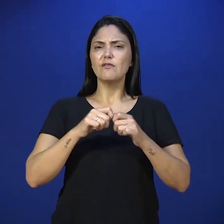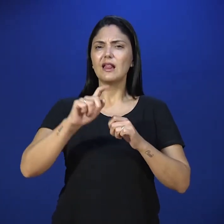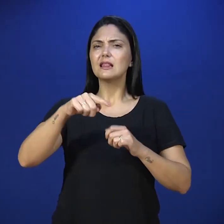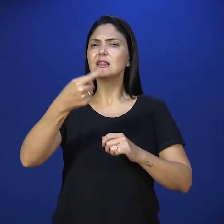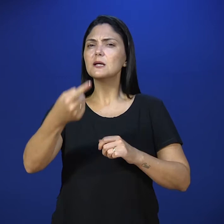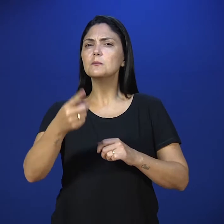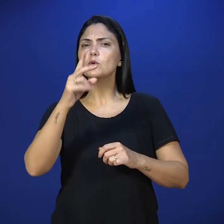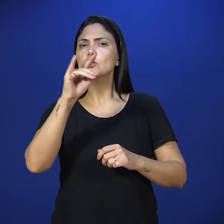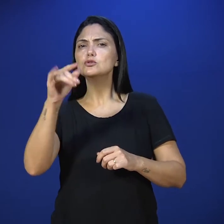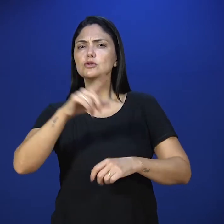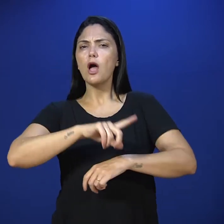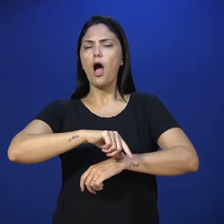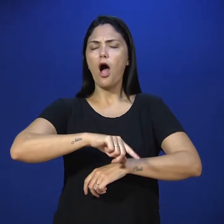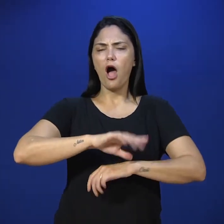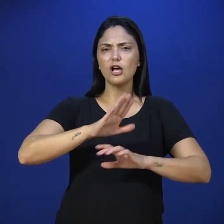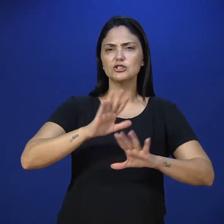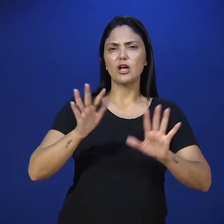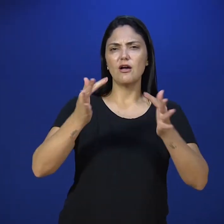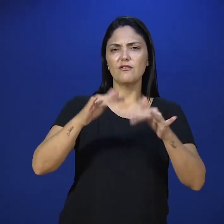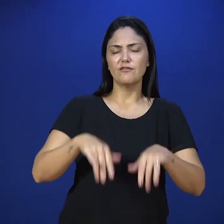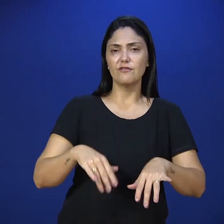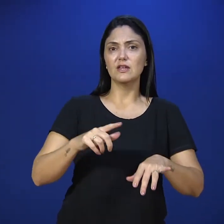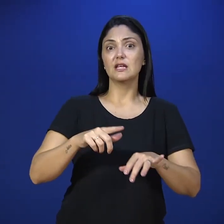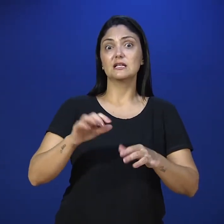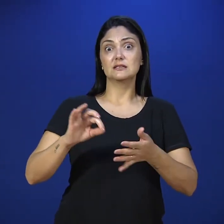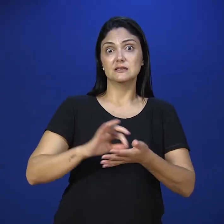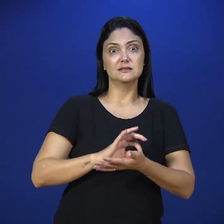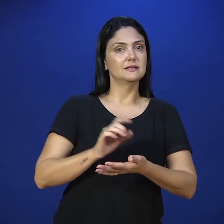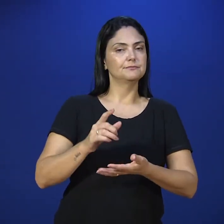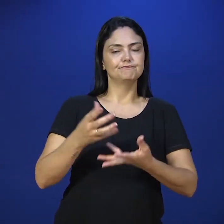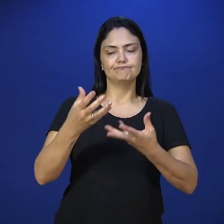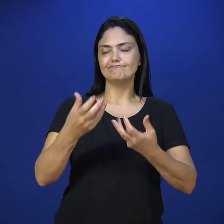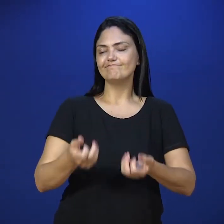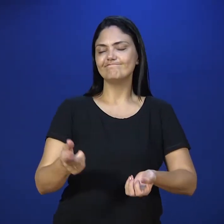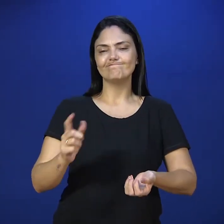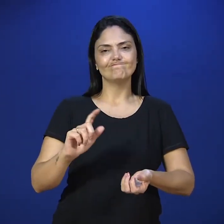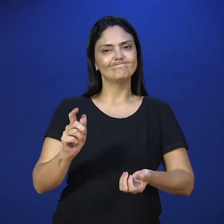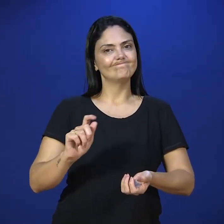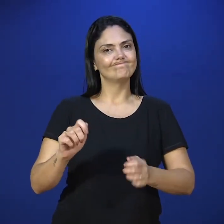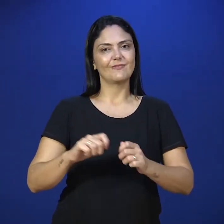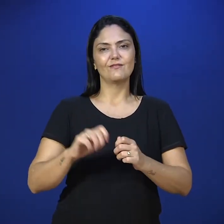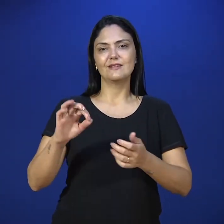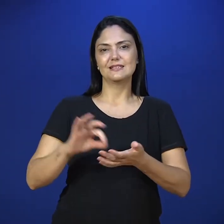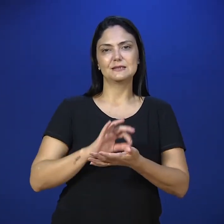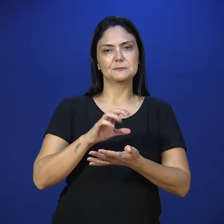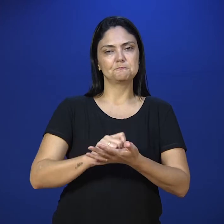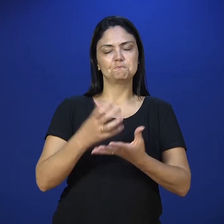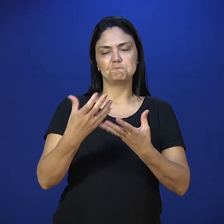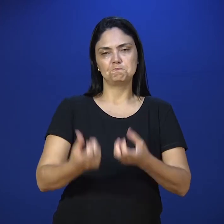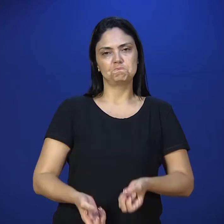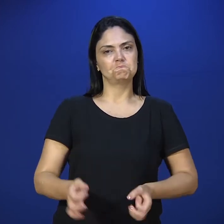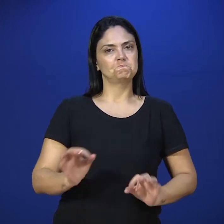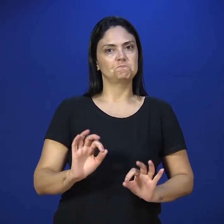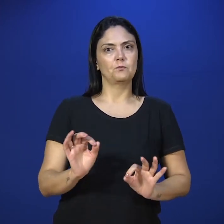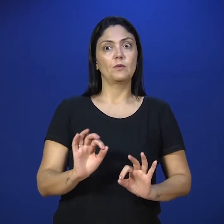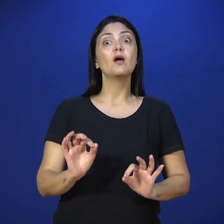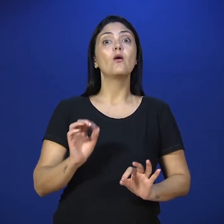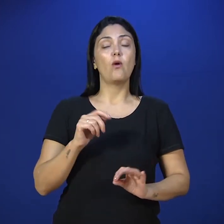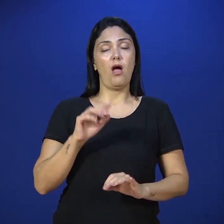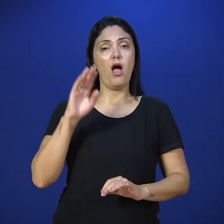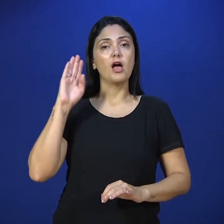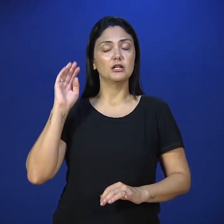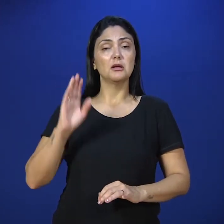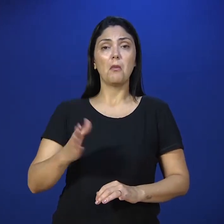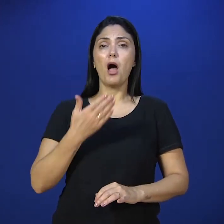a data e horário de encerramento das inscrições não será considerado para efeito de inscrição. Neste caso, o candidato